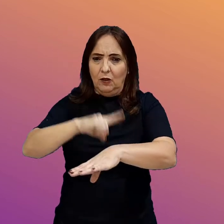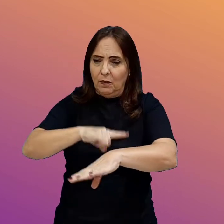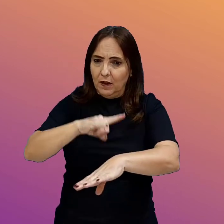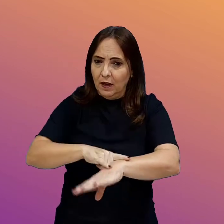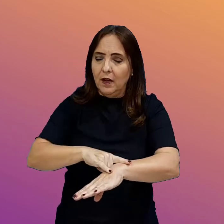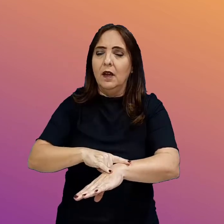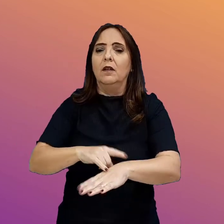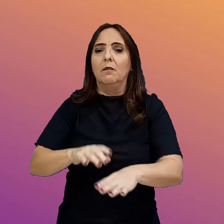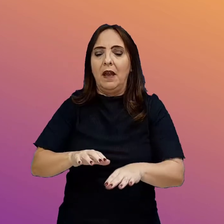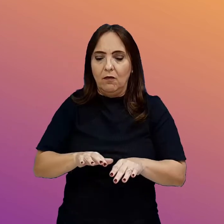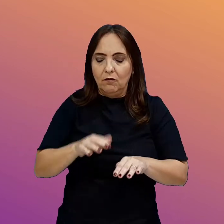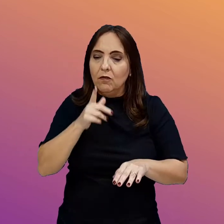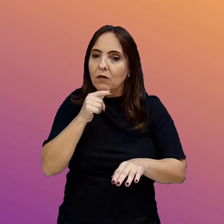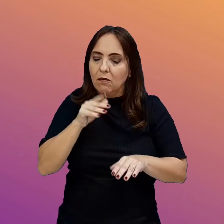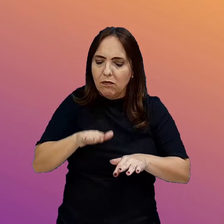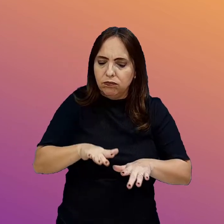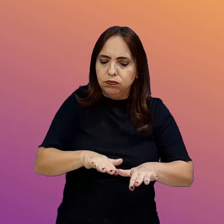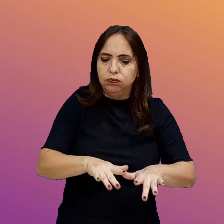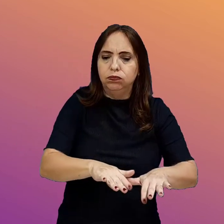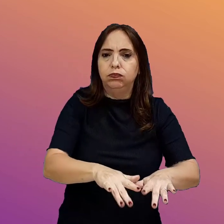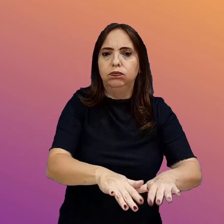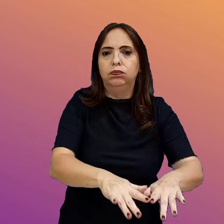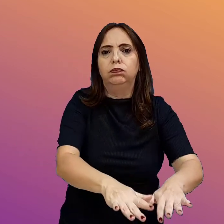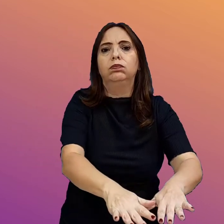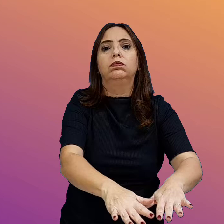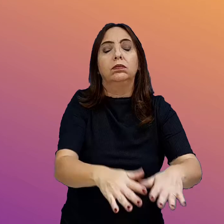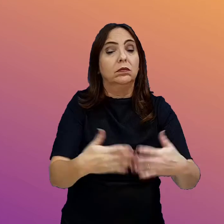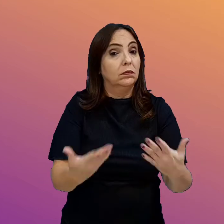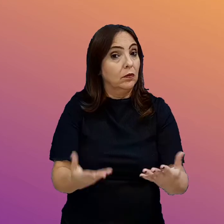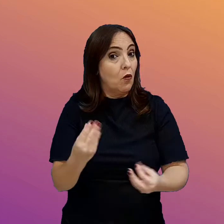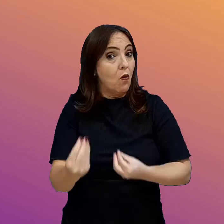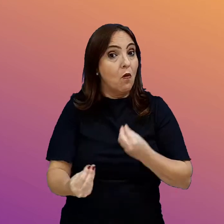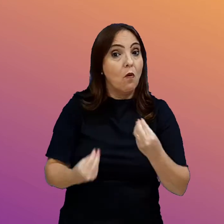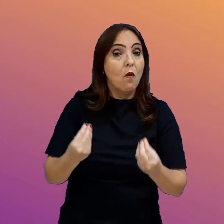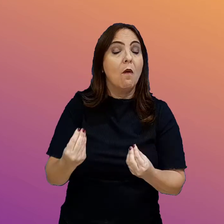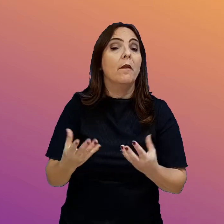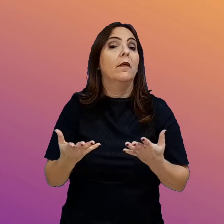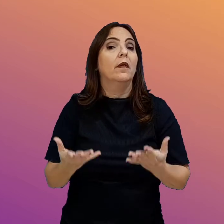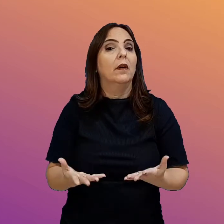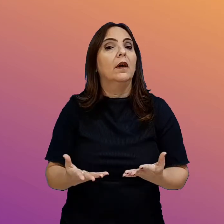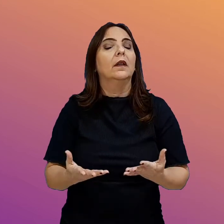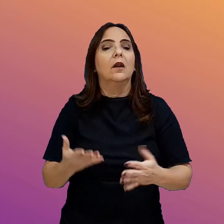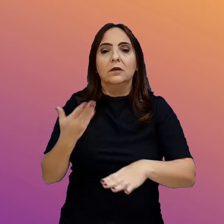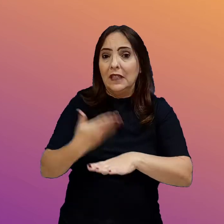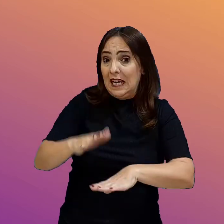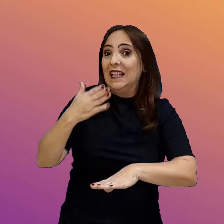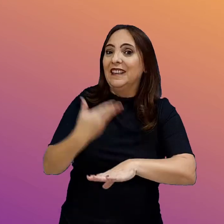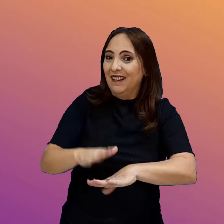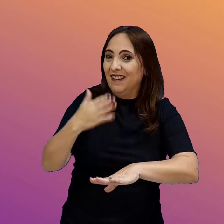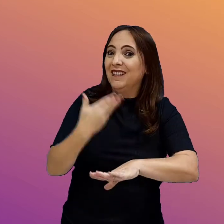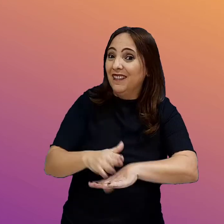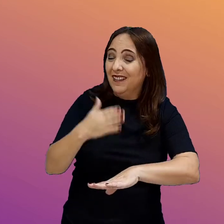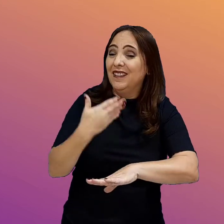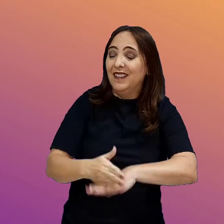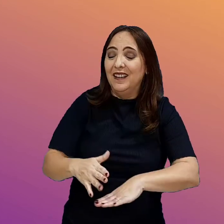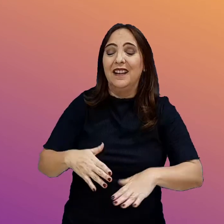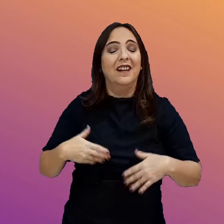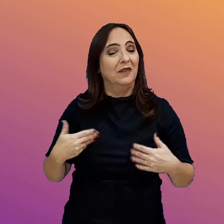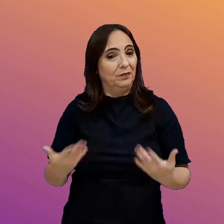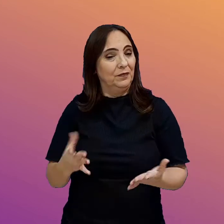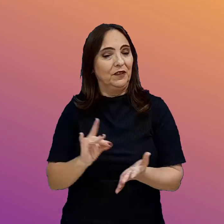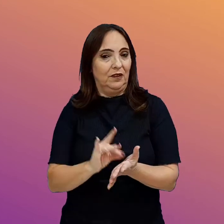está escoando? Então, a gente dá um treinamento mesmo. E essa